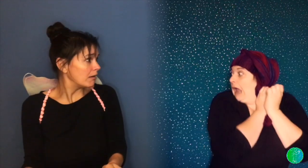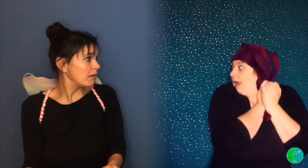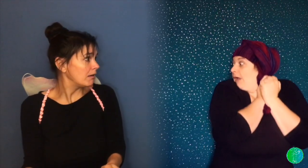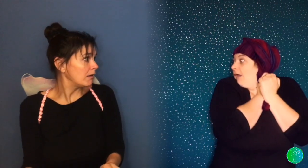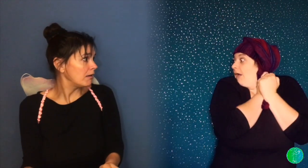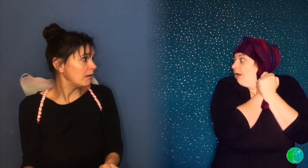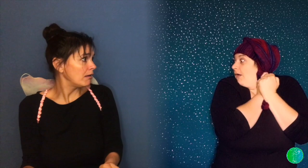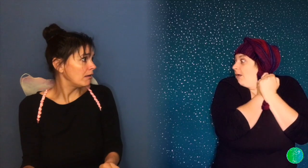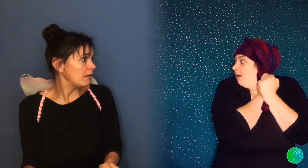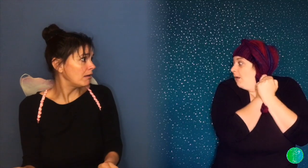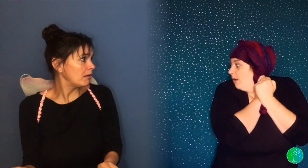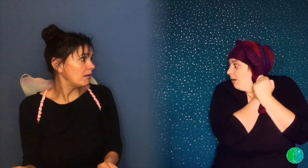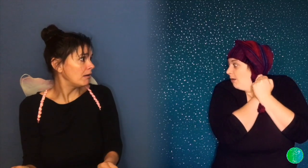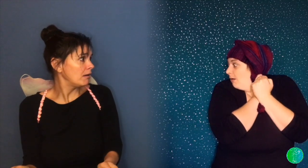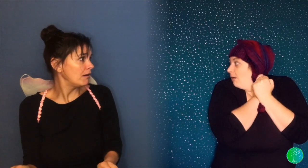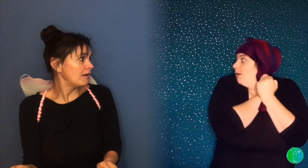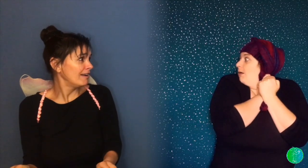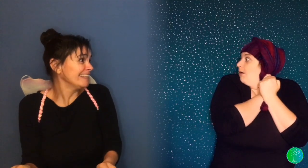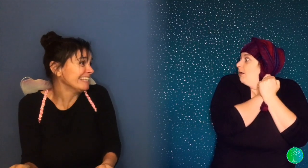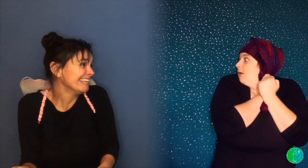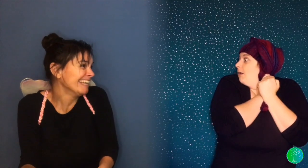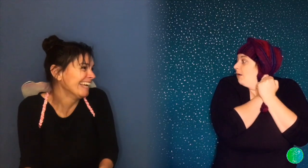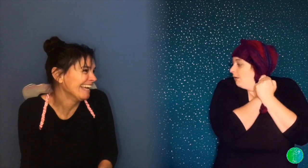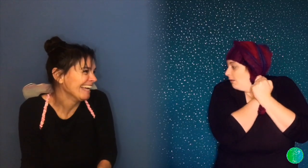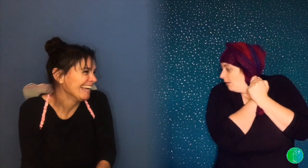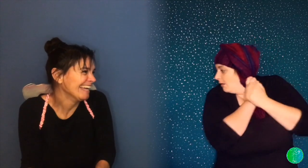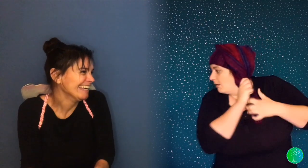sac de la maman d'Hortense, il saute au plafond tout tremblant.